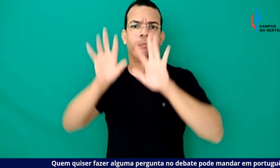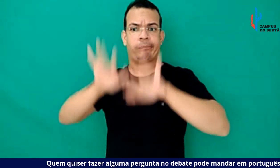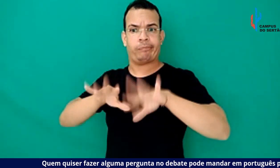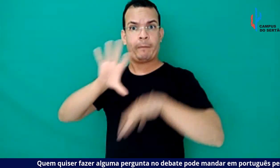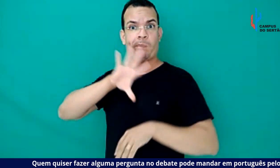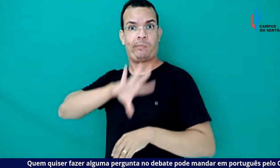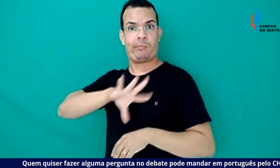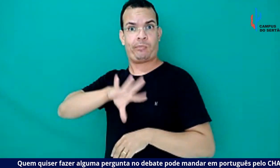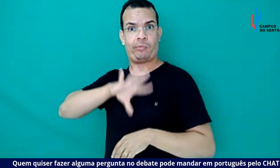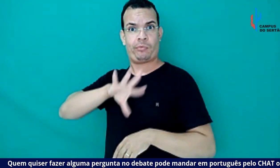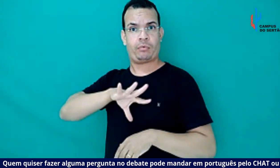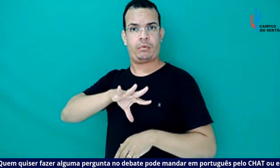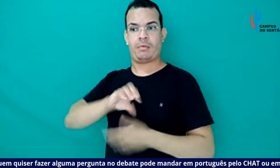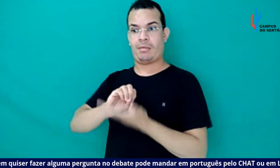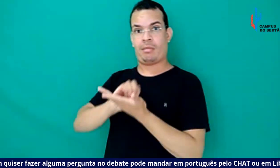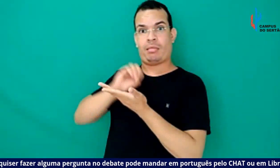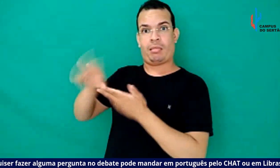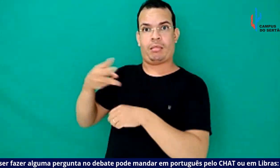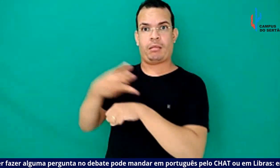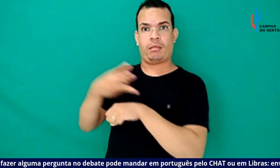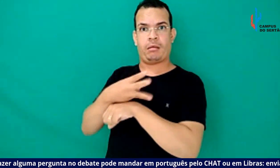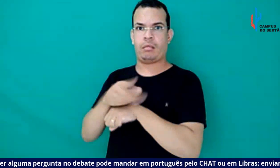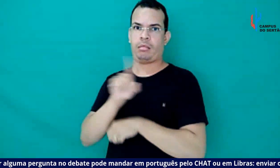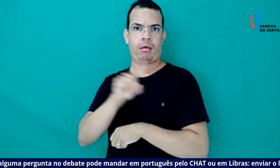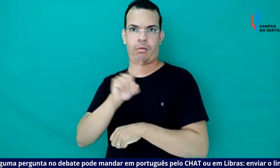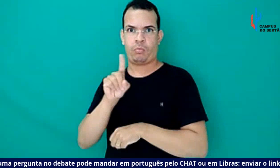tiverem. Essas podem ser escritas em português